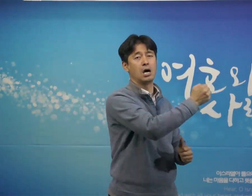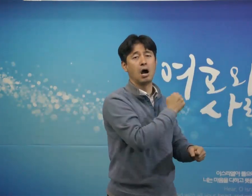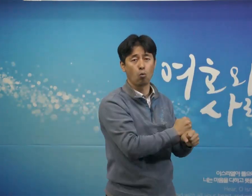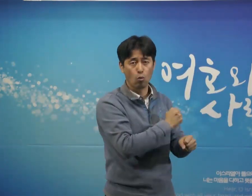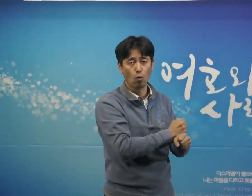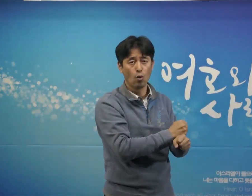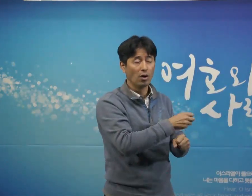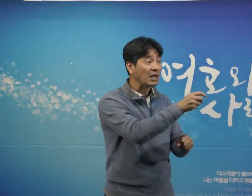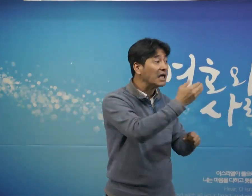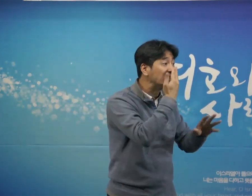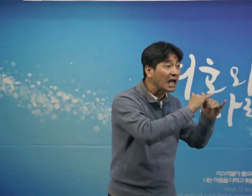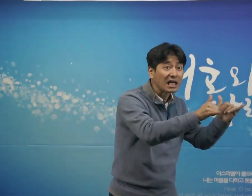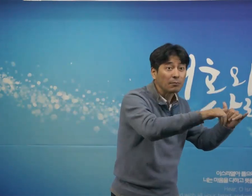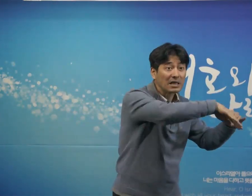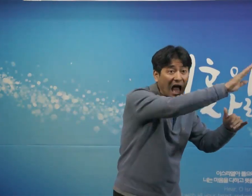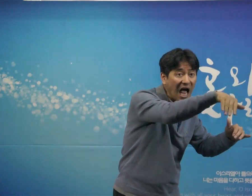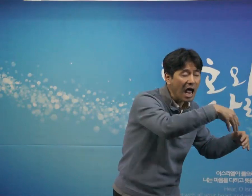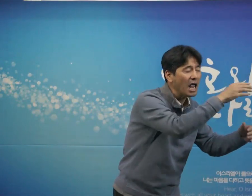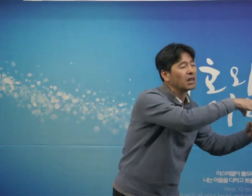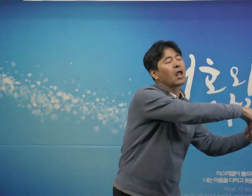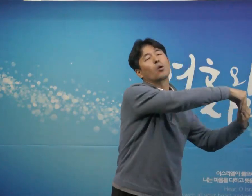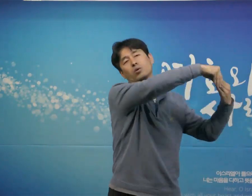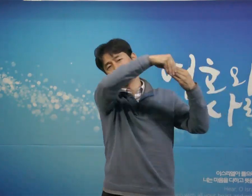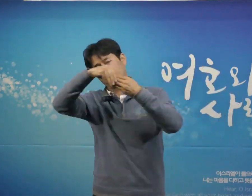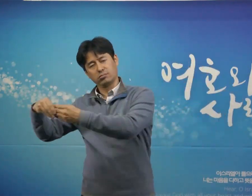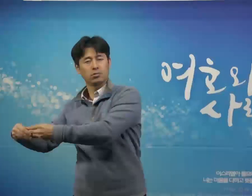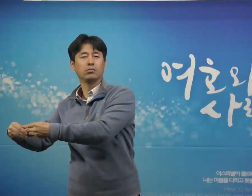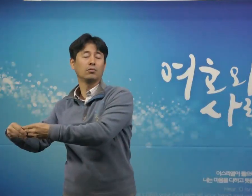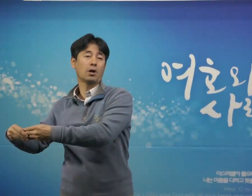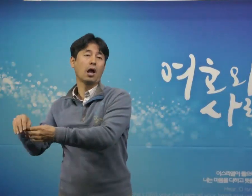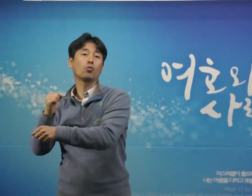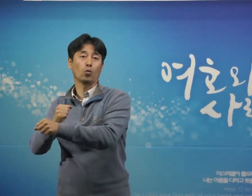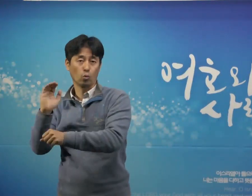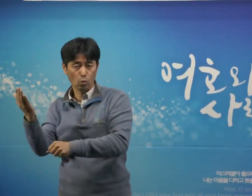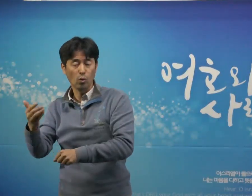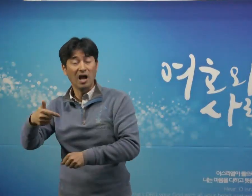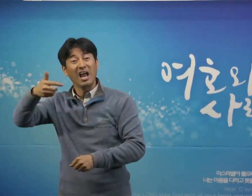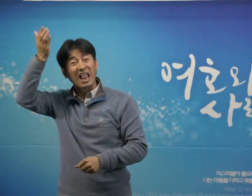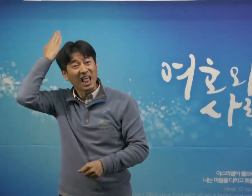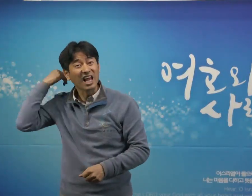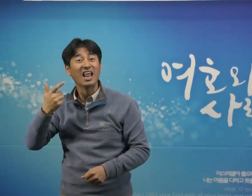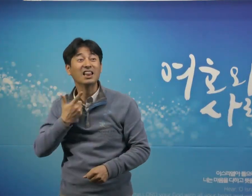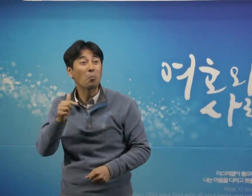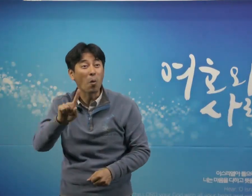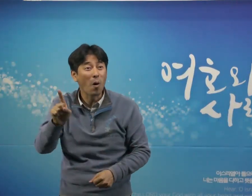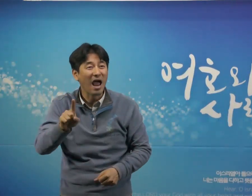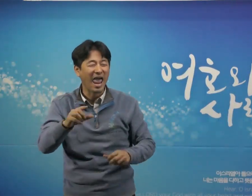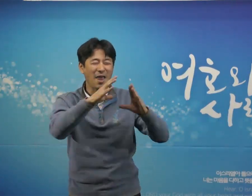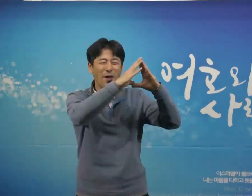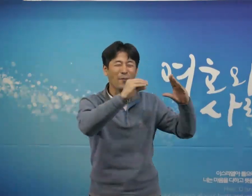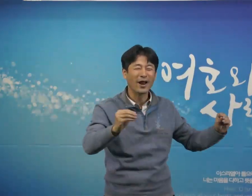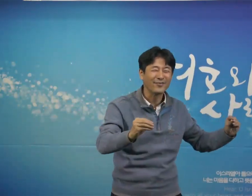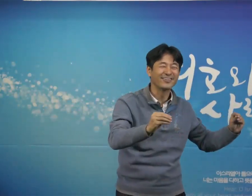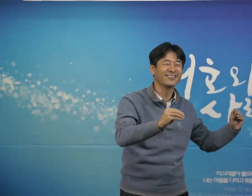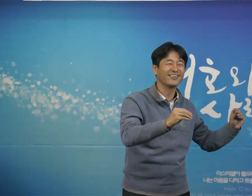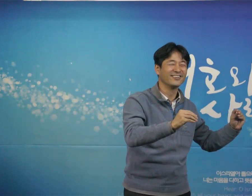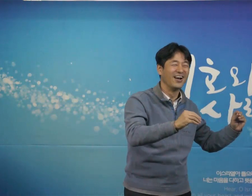될 것이다 라고 하나님은 말씀하시고, 그 가운데 이스라엘 백성들은 그곳에서 구원을 얻을